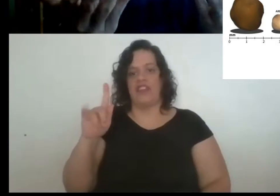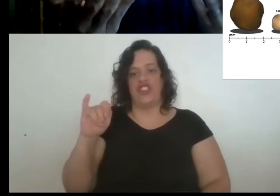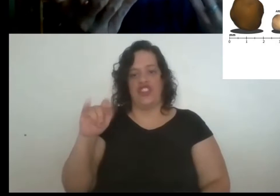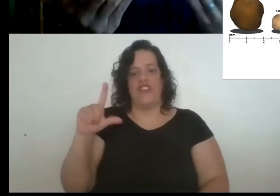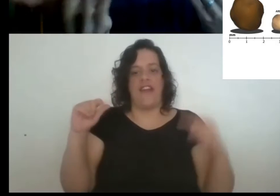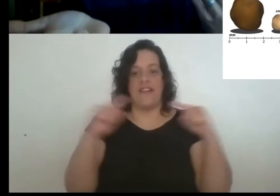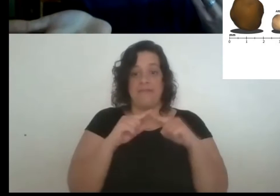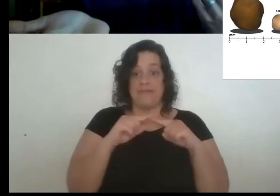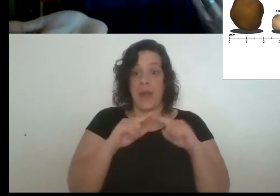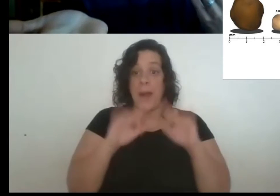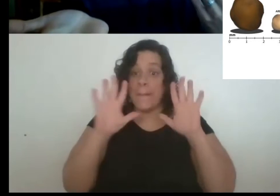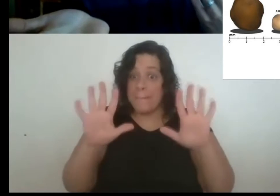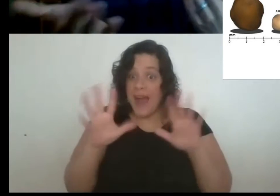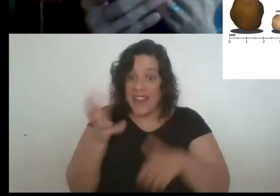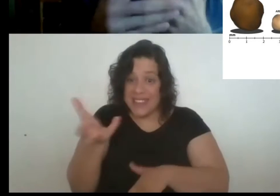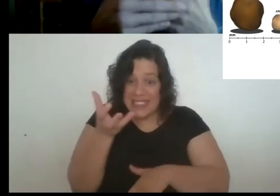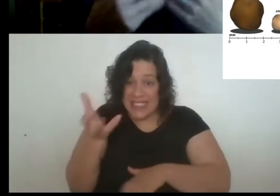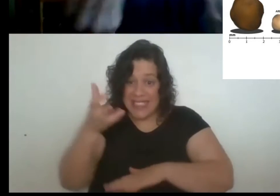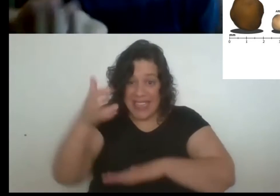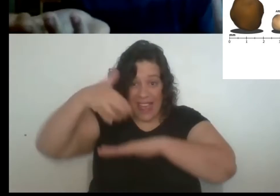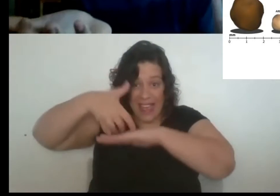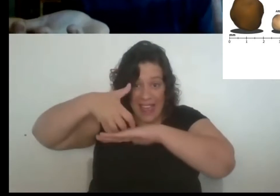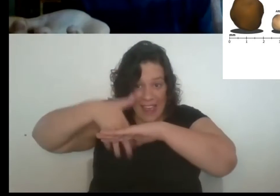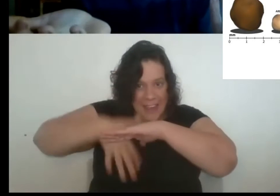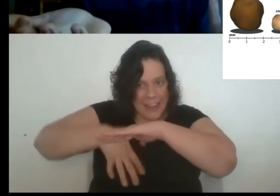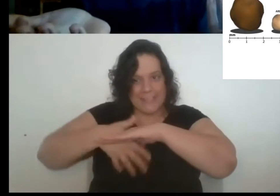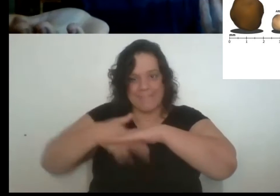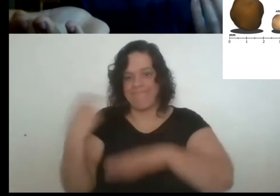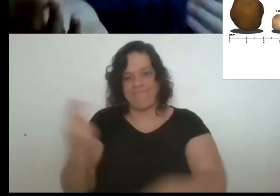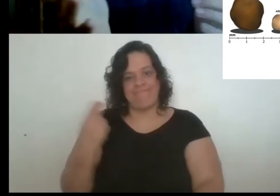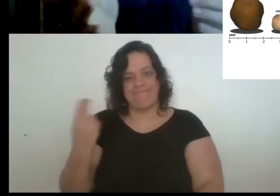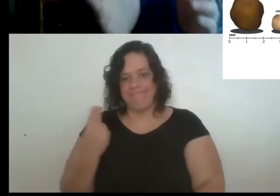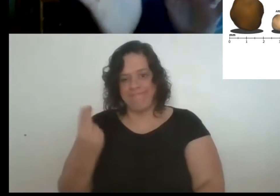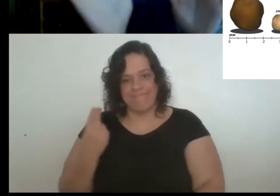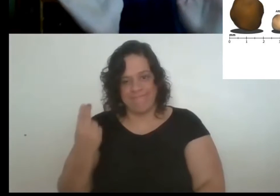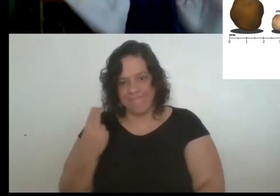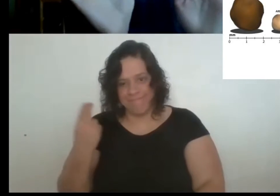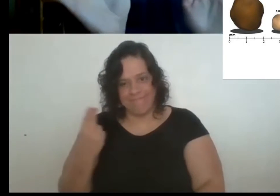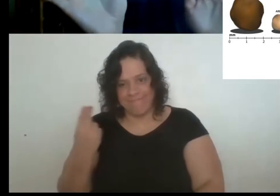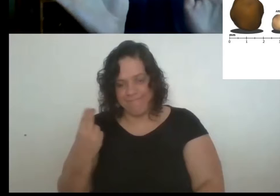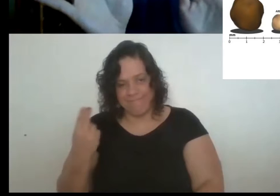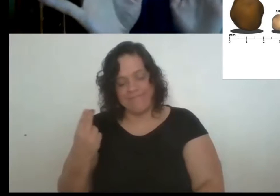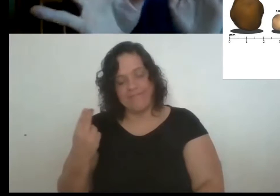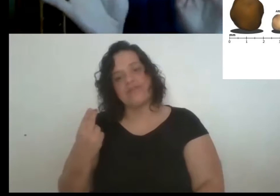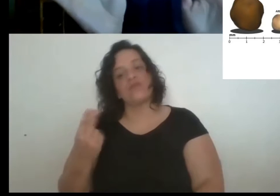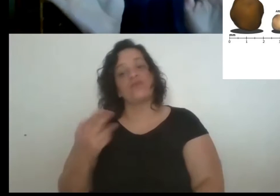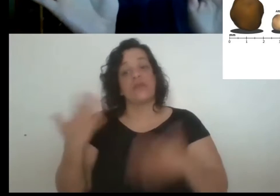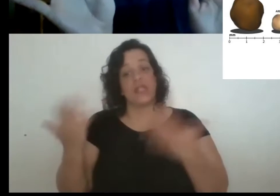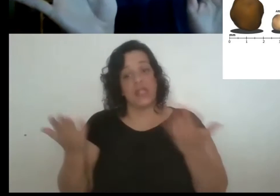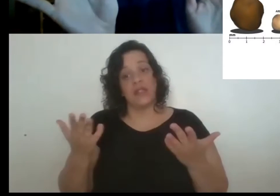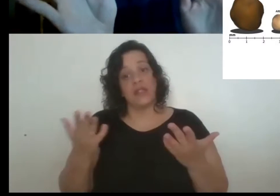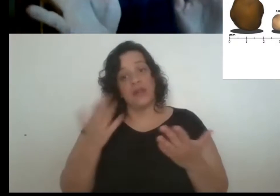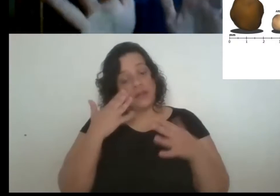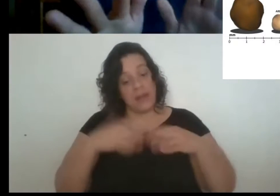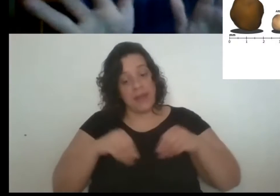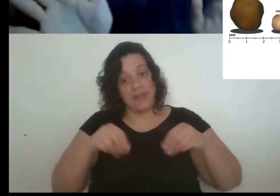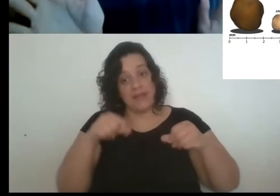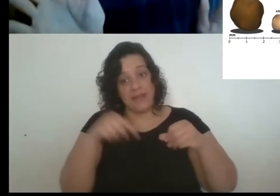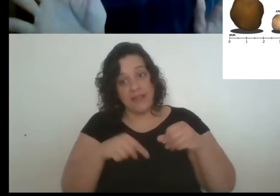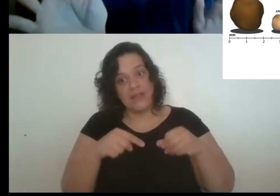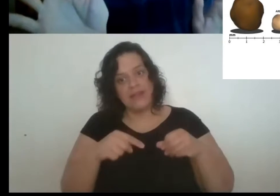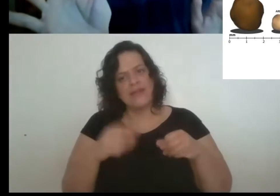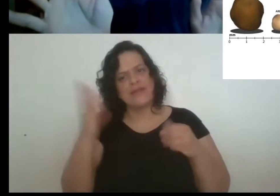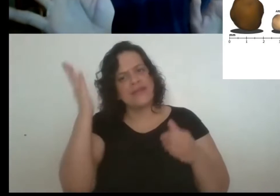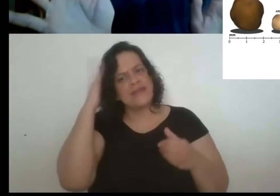quiserem infiltrar num solo como esse, também não vão conseguir. Então, o solo já está te dizendo, olha, aqui não